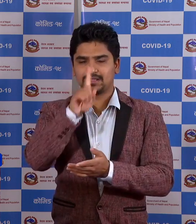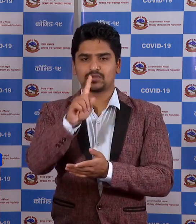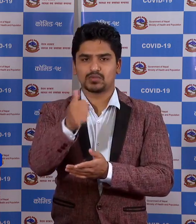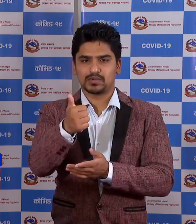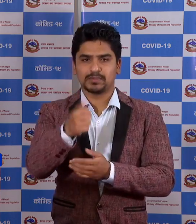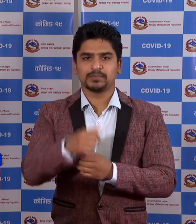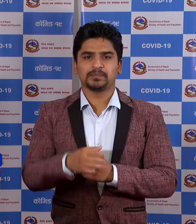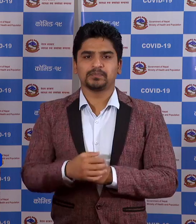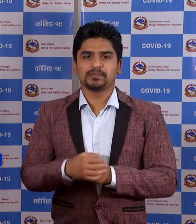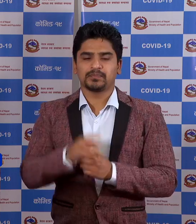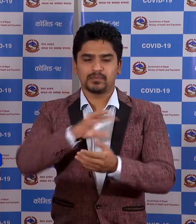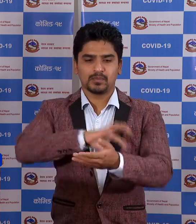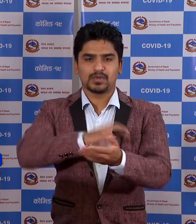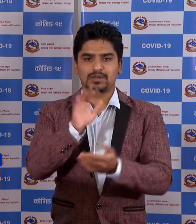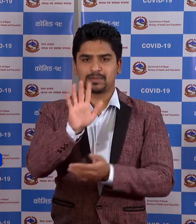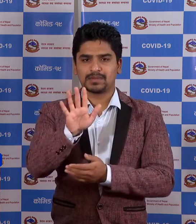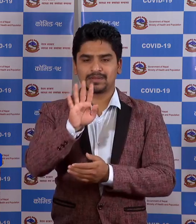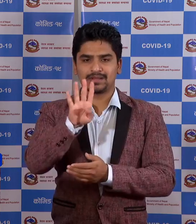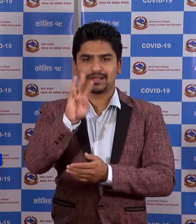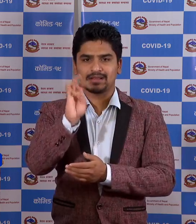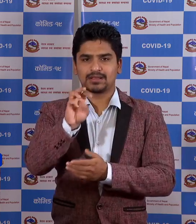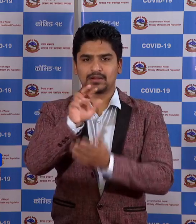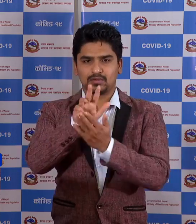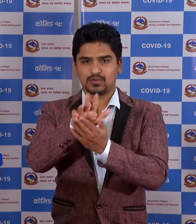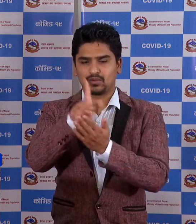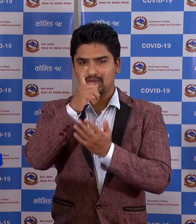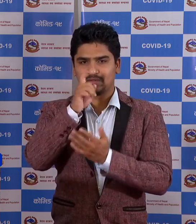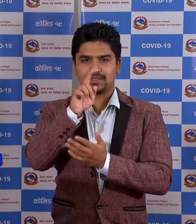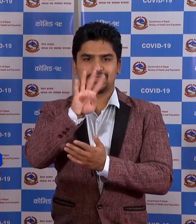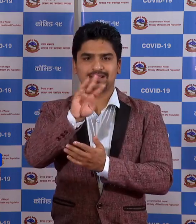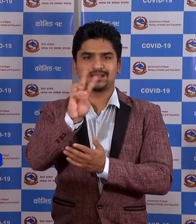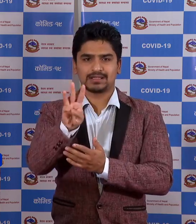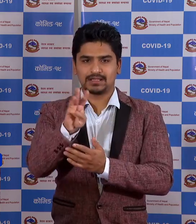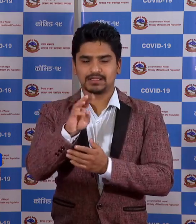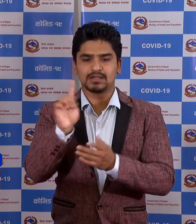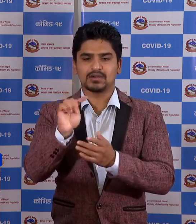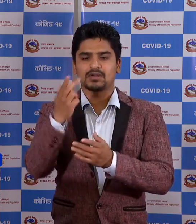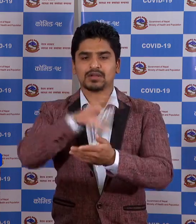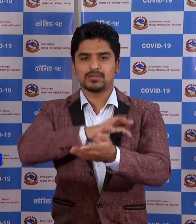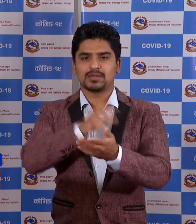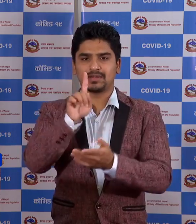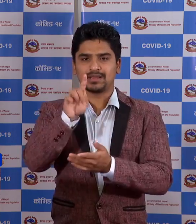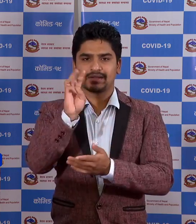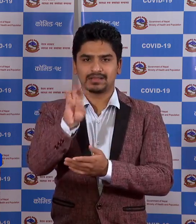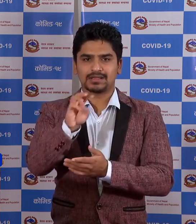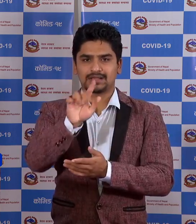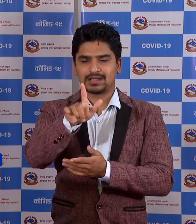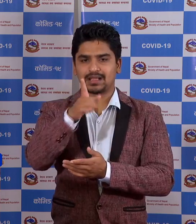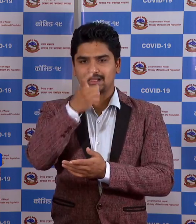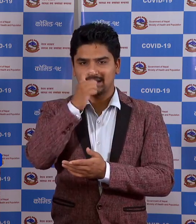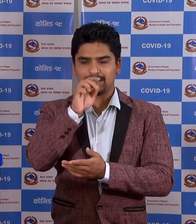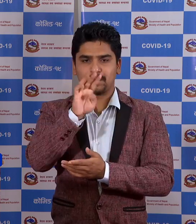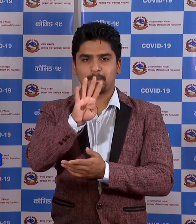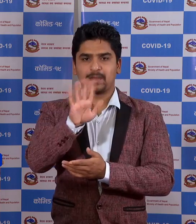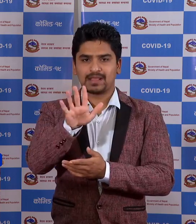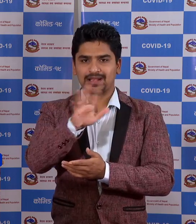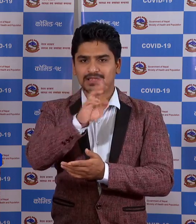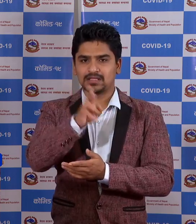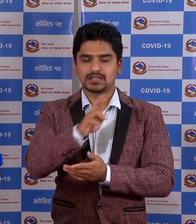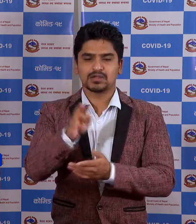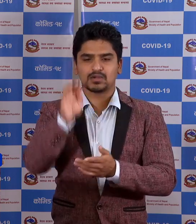316, प्रदेश नम्बर 5 मा 4,943, कर्णाली प्रदेशमा 1,745